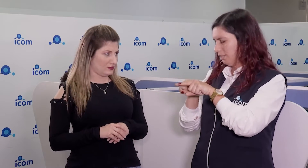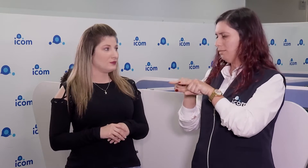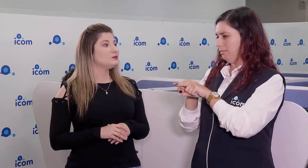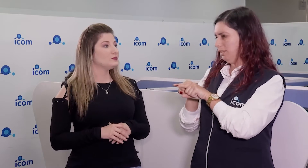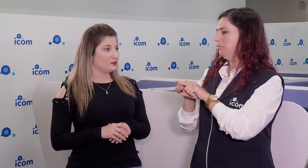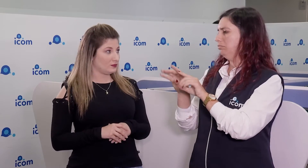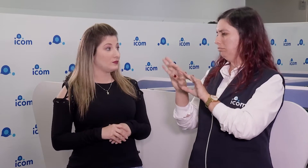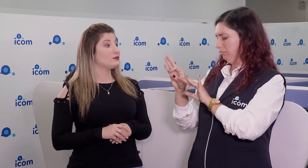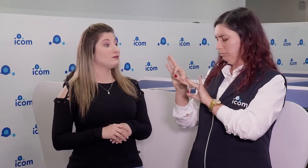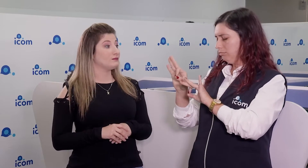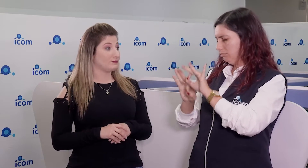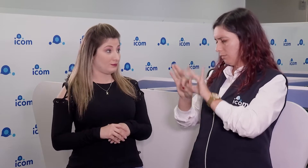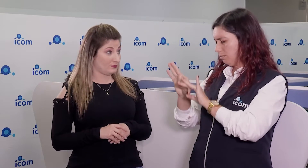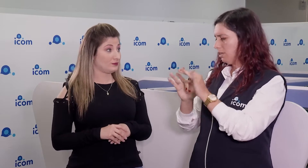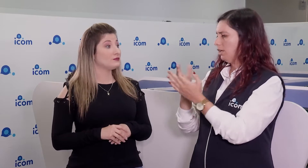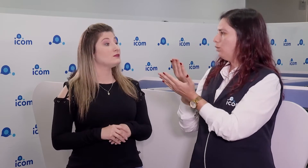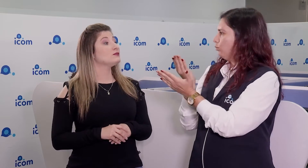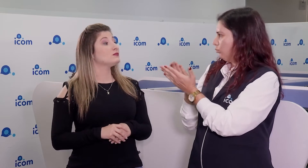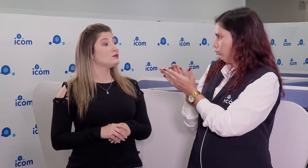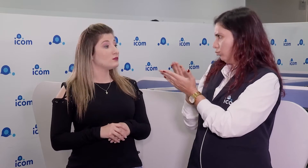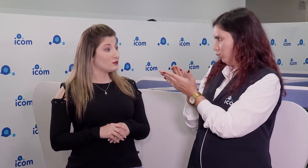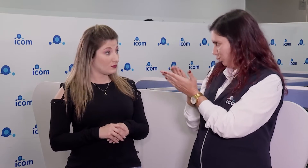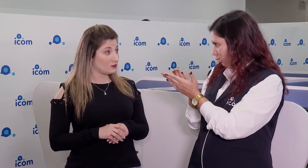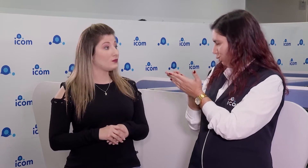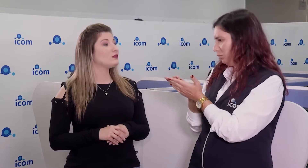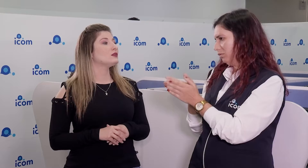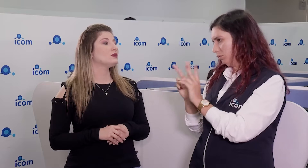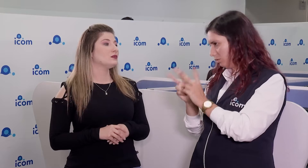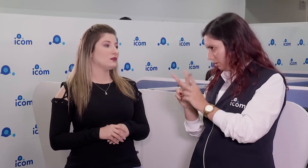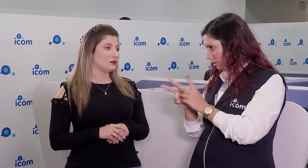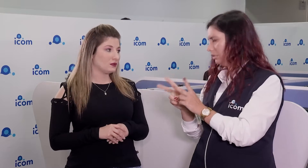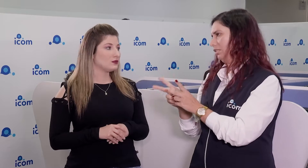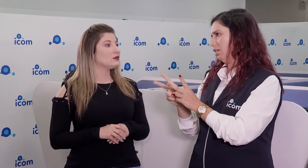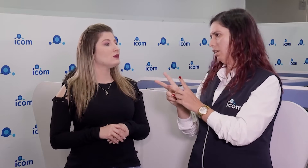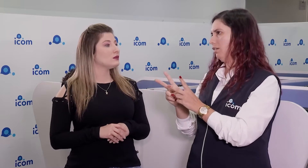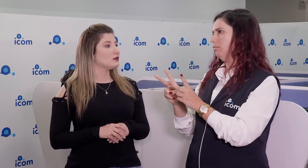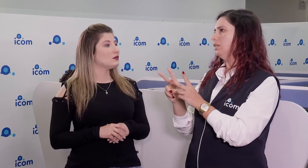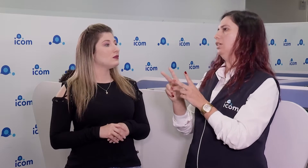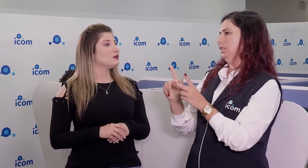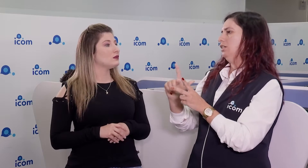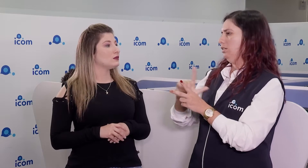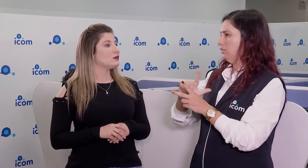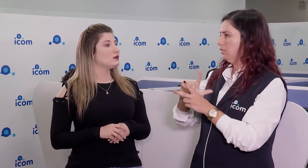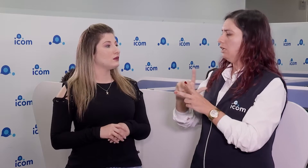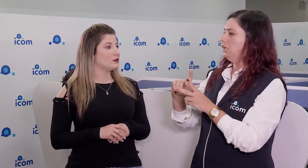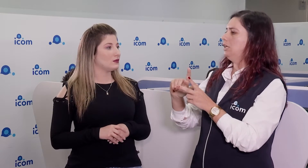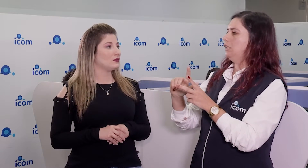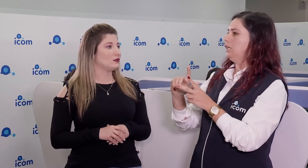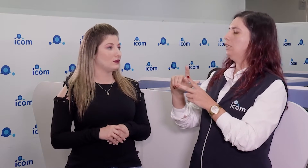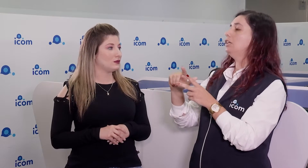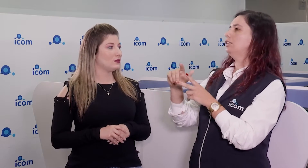Sim. A gente também tem estudos muito específicos, né? Sempre a gente estuda com